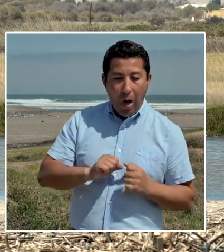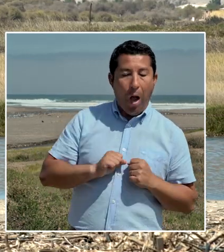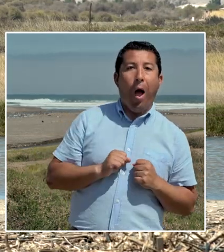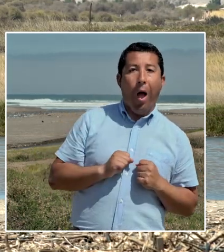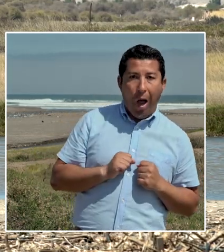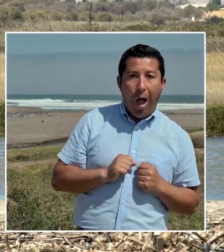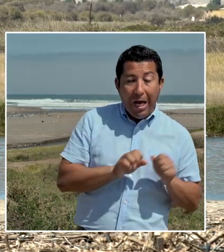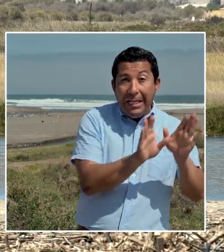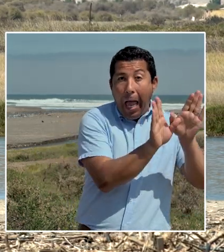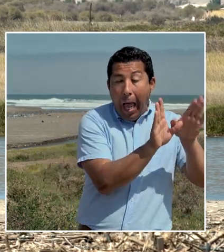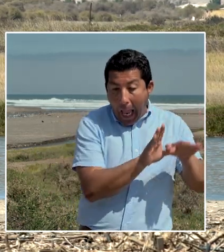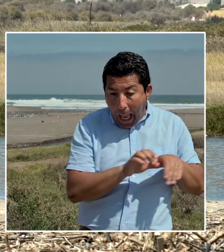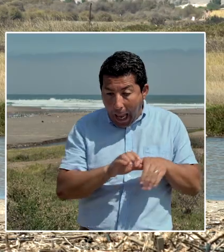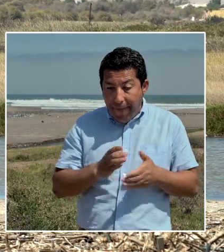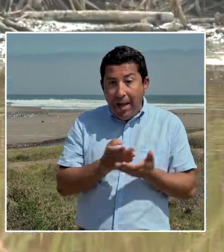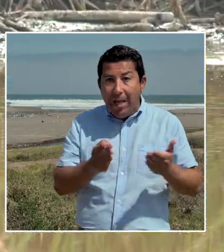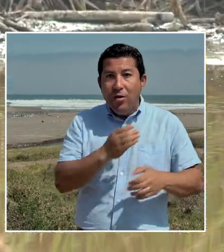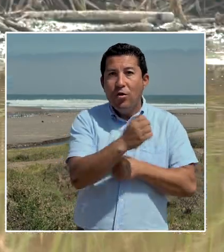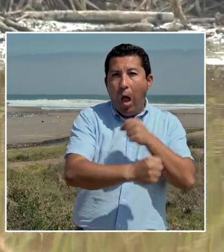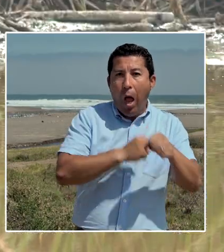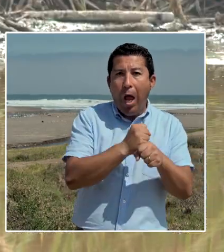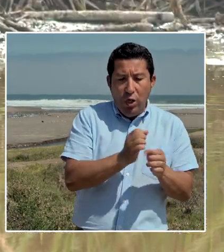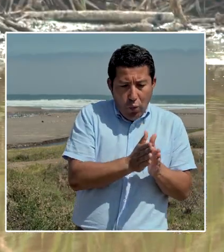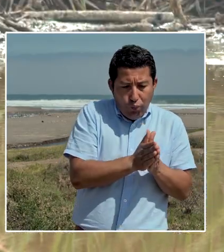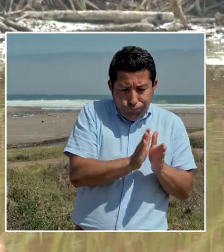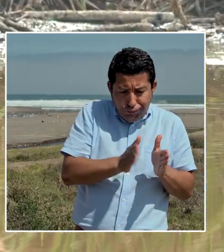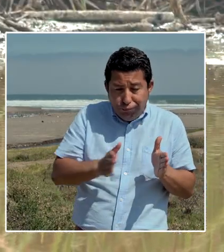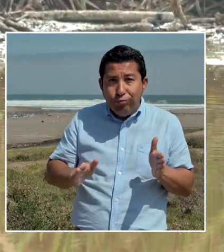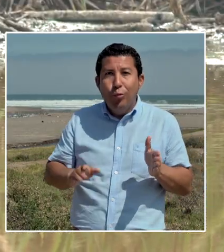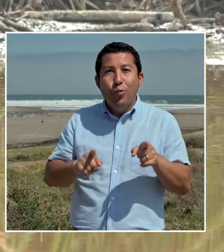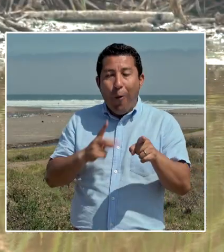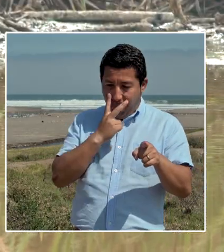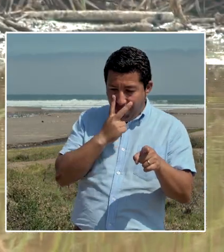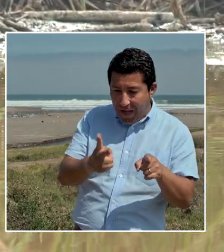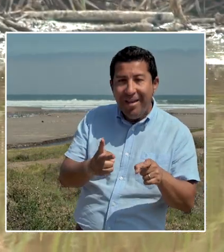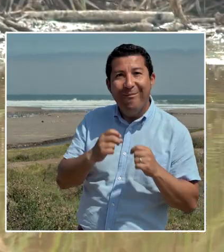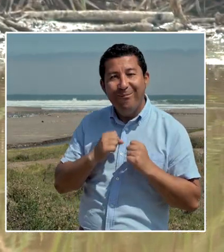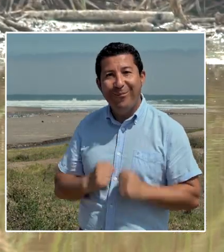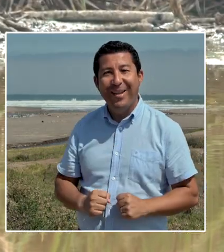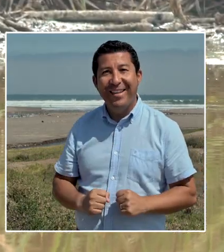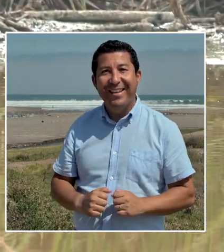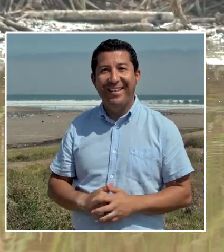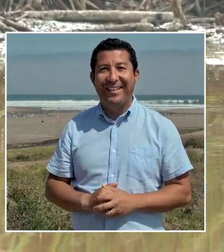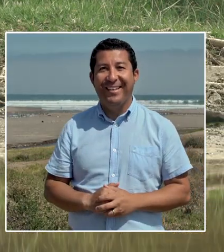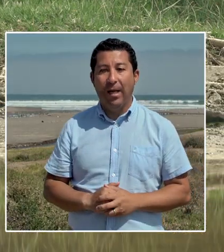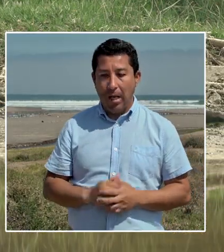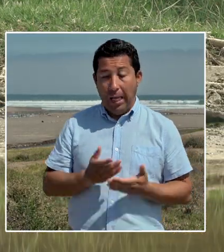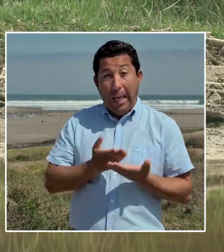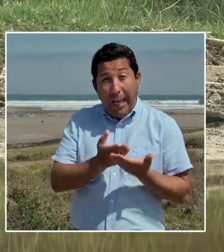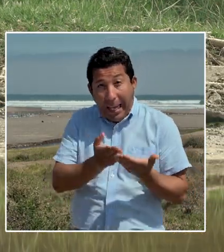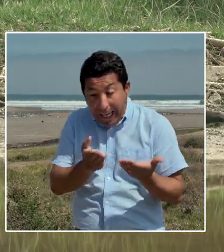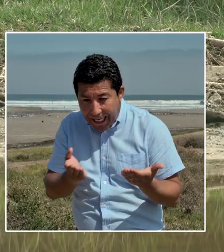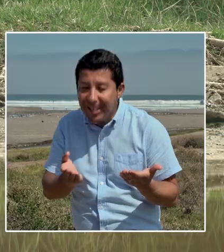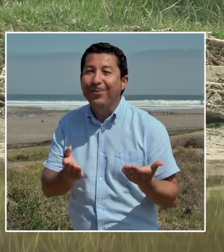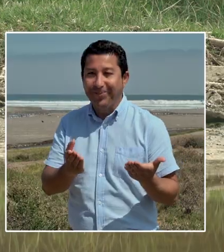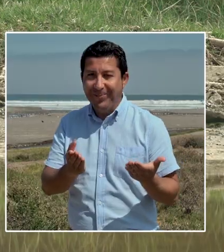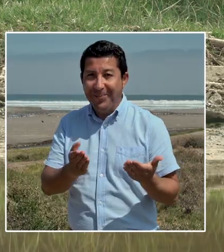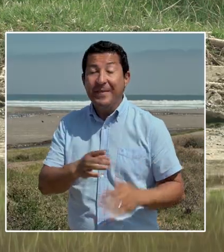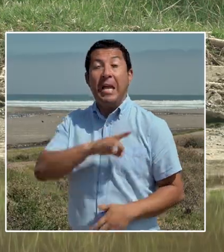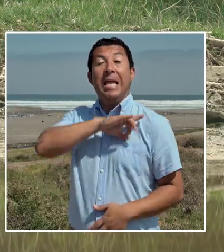las que probablemente podamos observar en diferentes épocas del año éstas